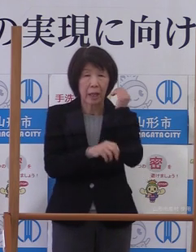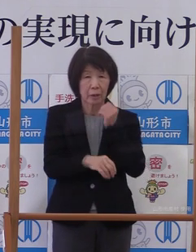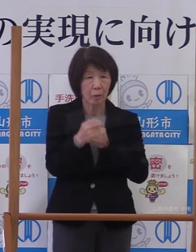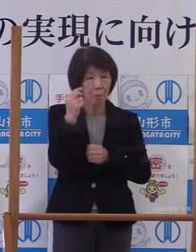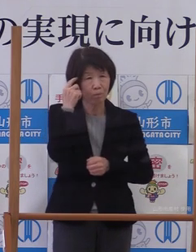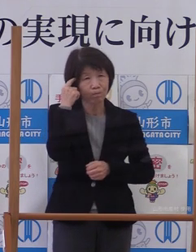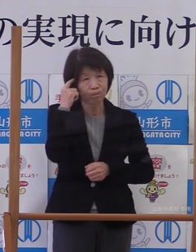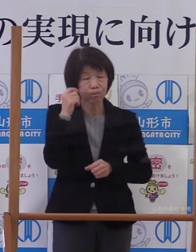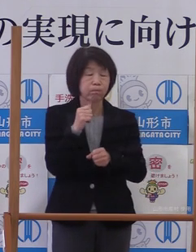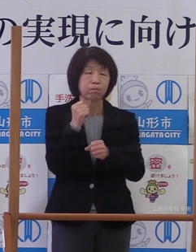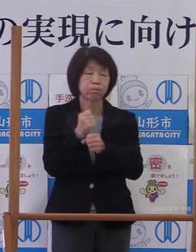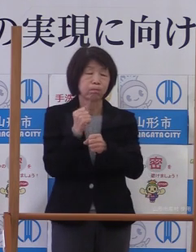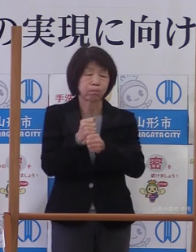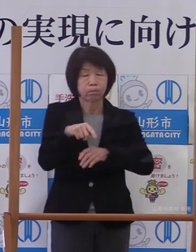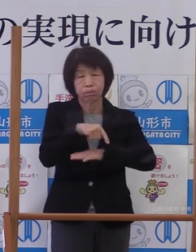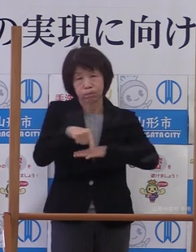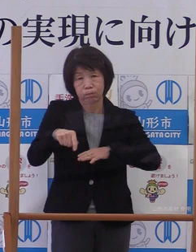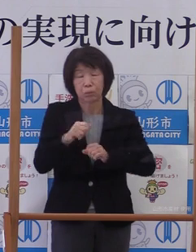想の策定を行います。